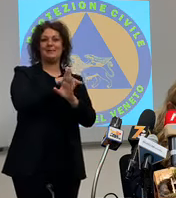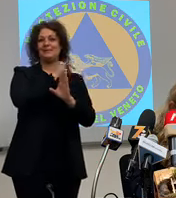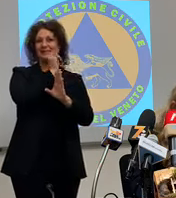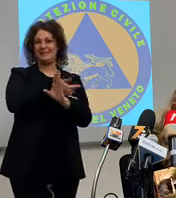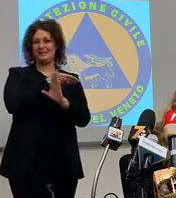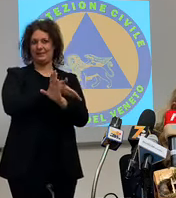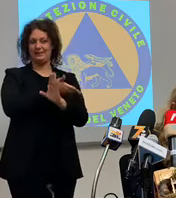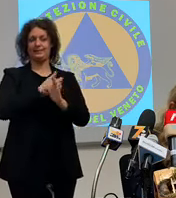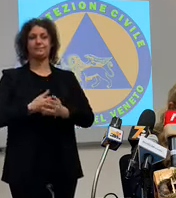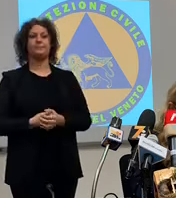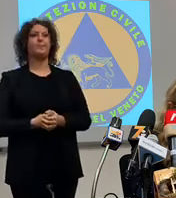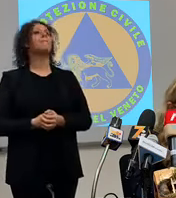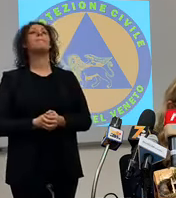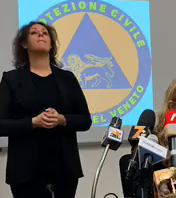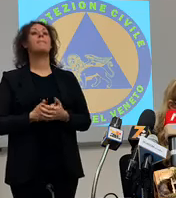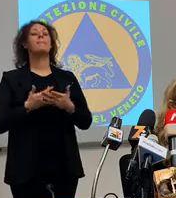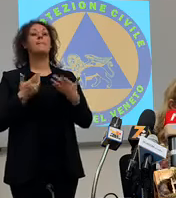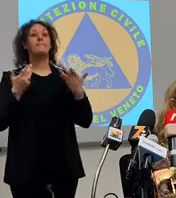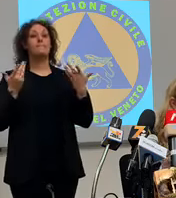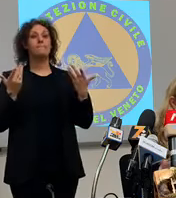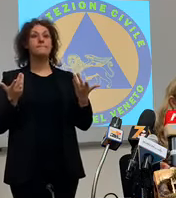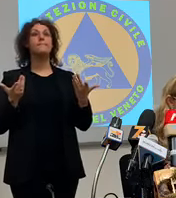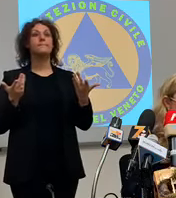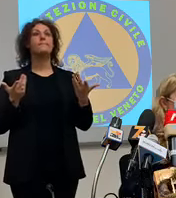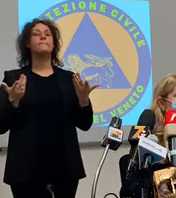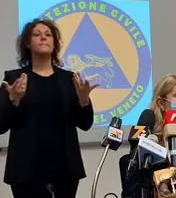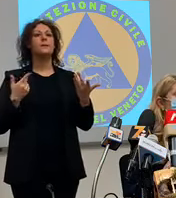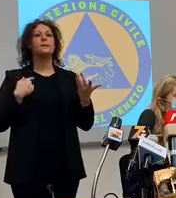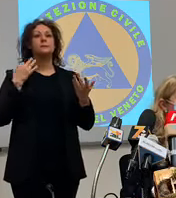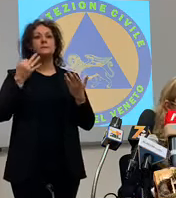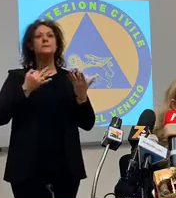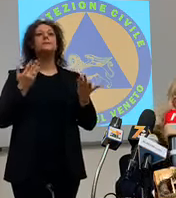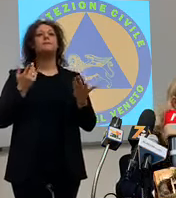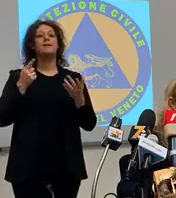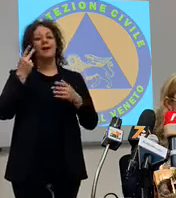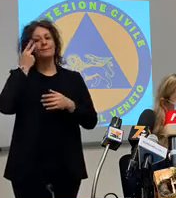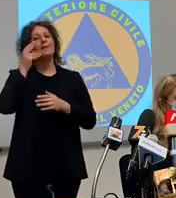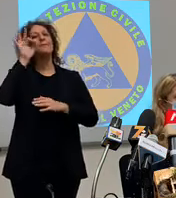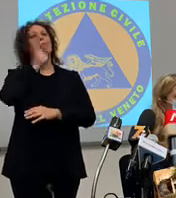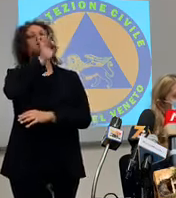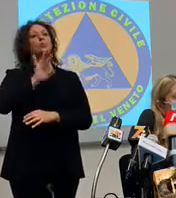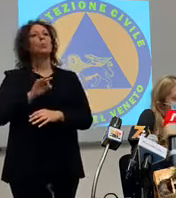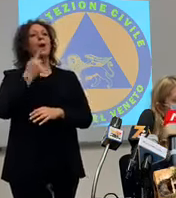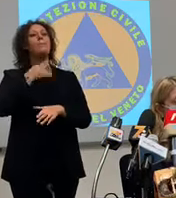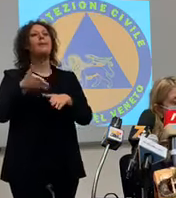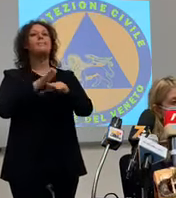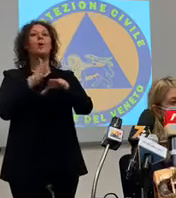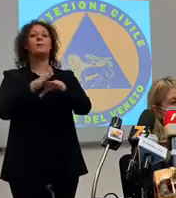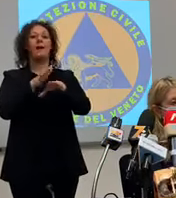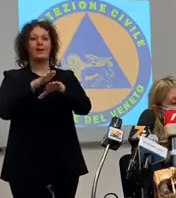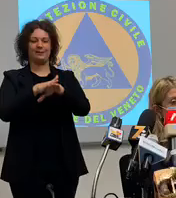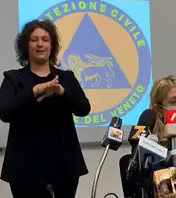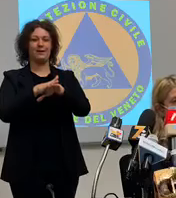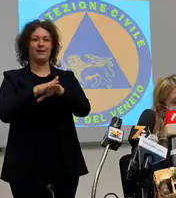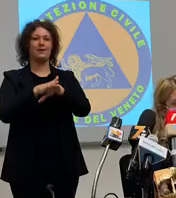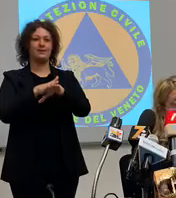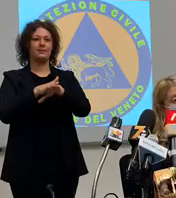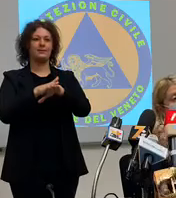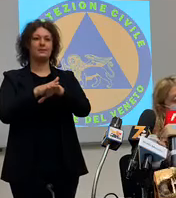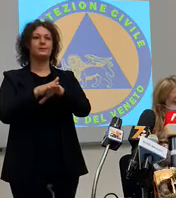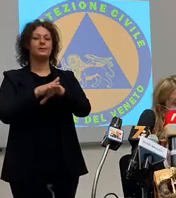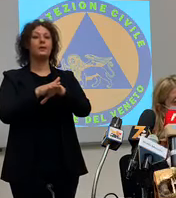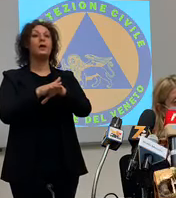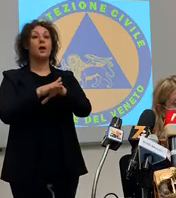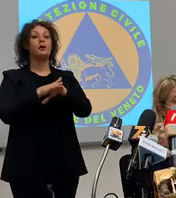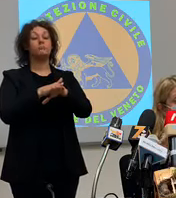prima fase Quindi anche l'effetto della Mortal cioè l'esito della mortalità va visto in come diciamo